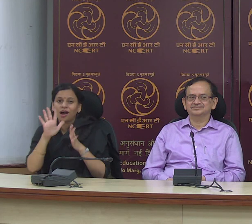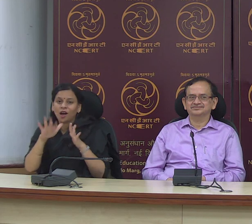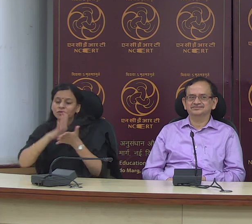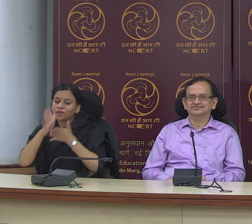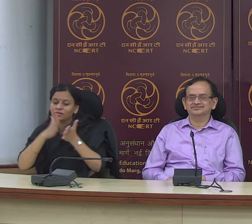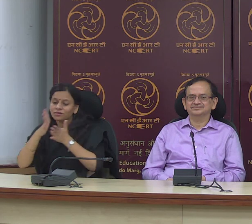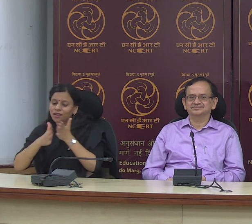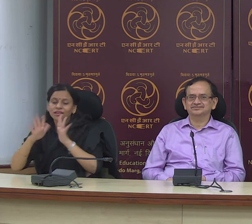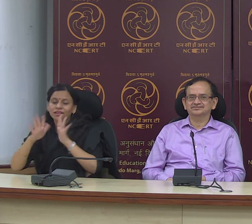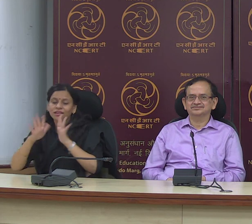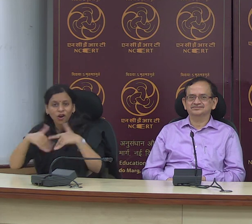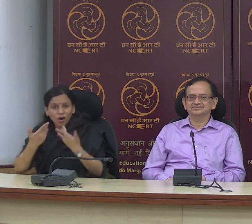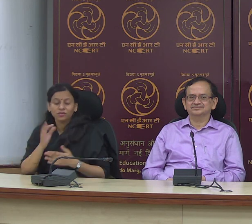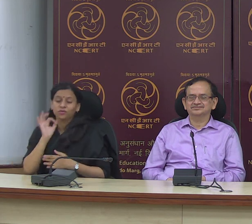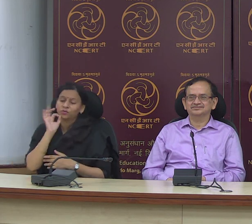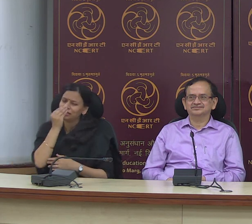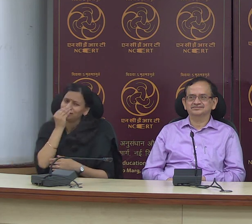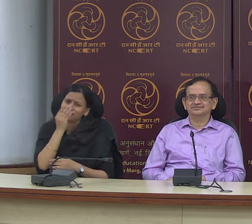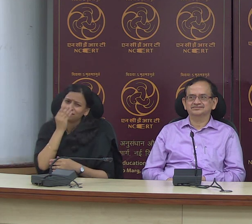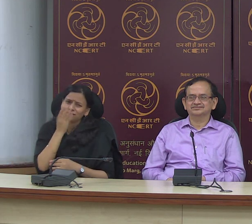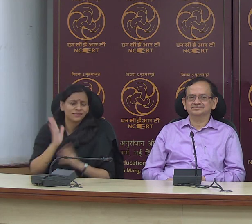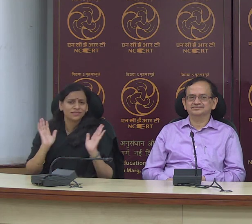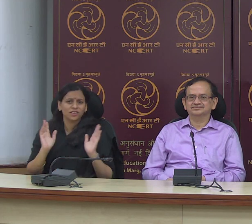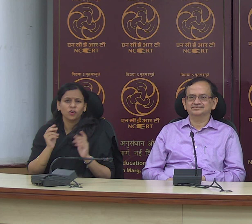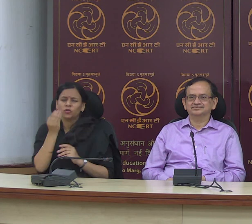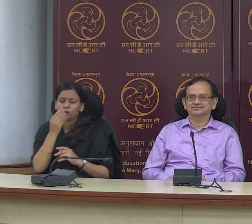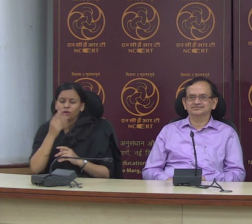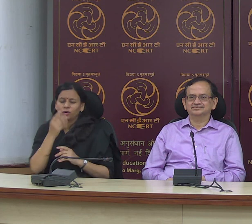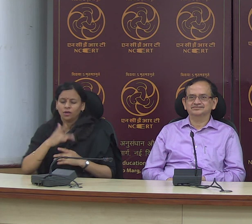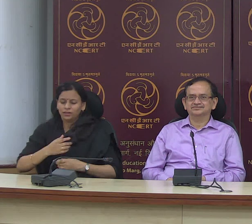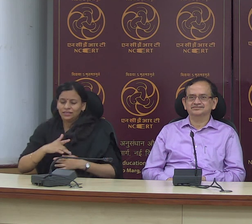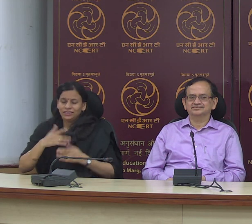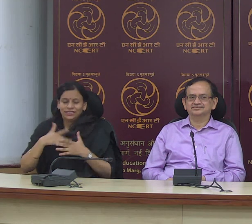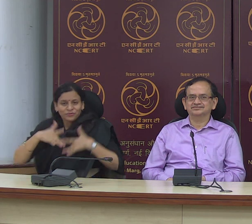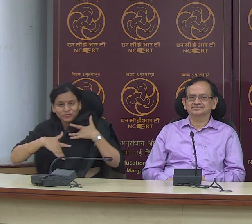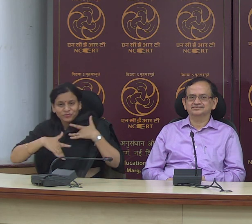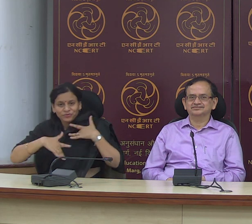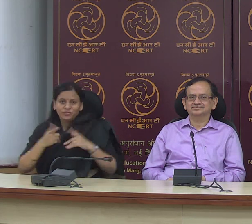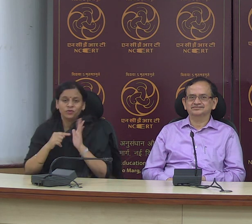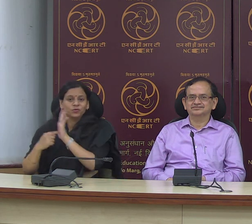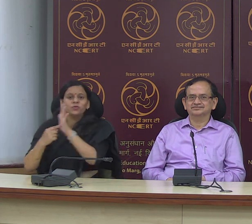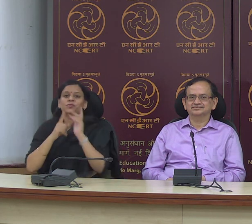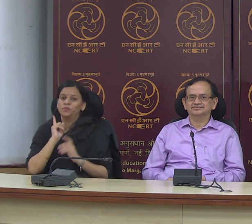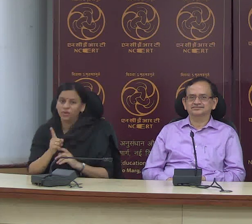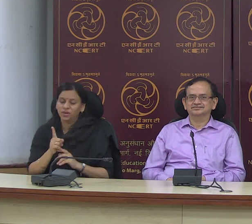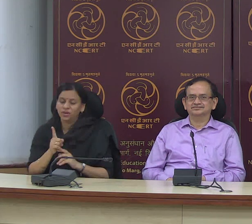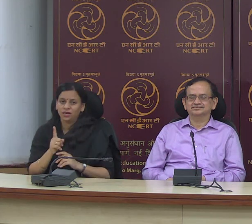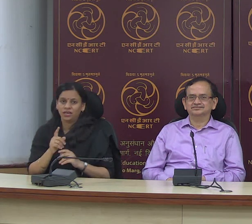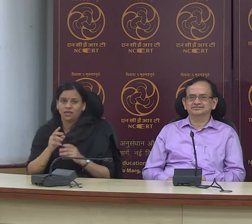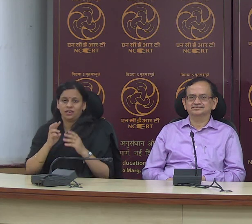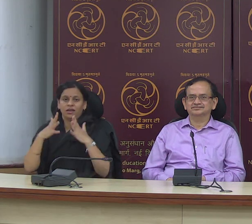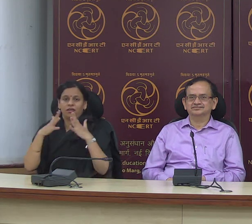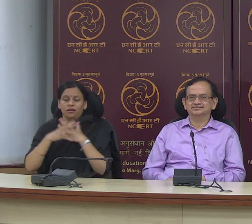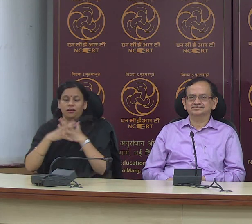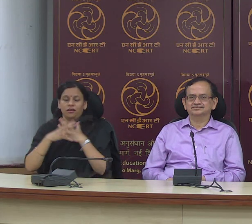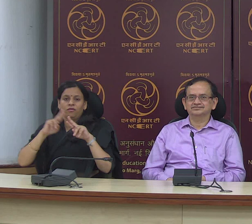ज़्यादा अच्छा है और बहुत आसान है, लेकिन उसके लिए थोड़ी सी इच्छा शक्ति की ज़रूरत होती है। और महज वर्ल्ड फेडरेशन ऑफ डेफ की यदि